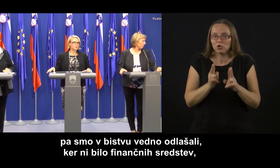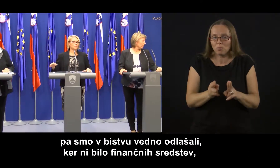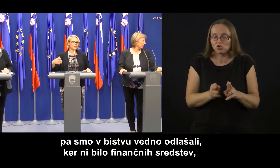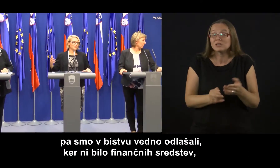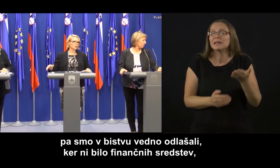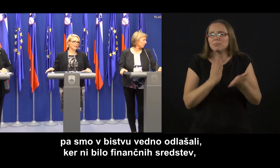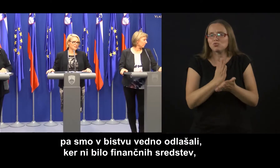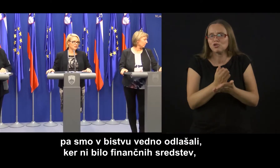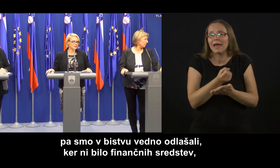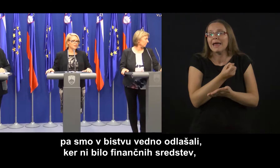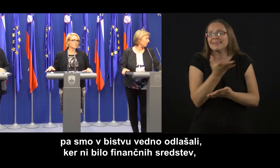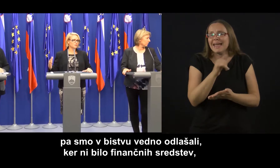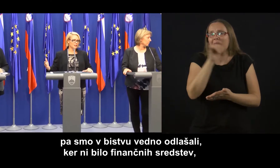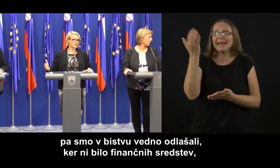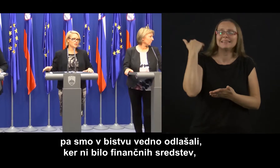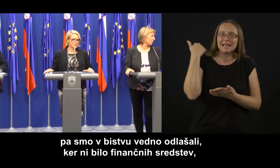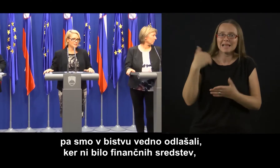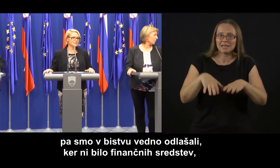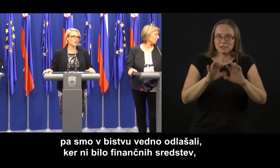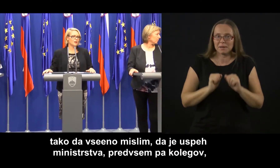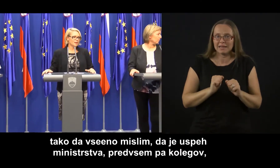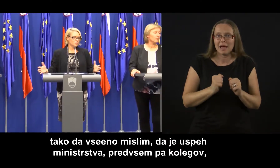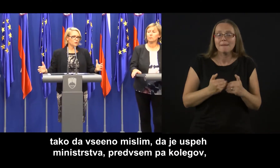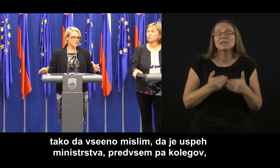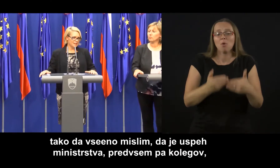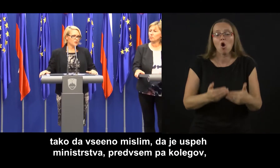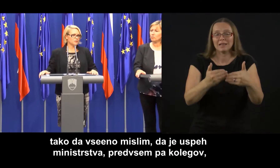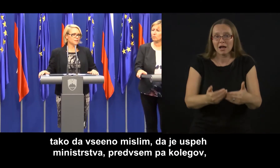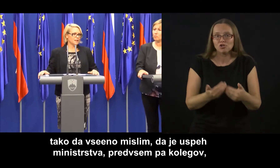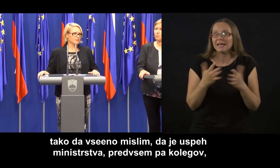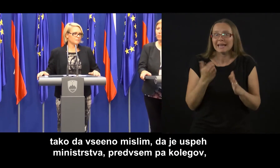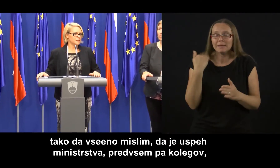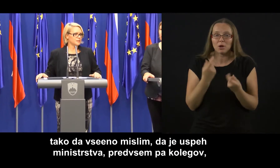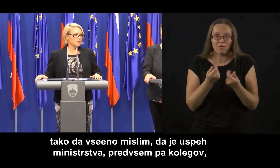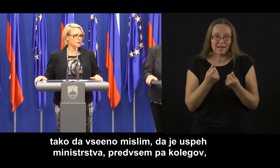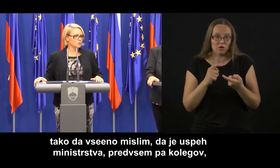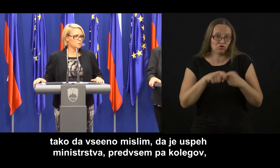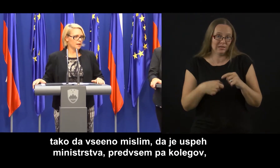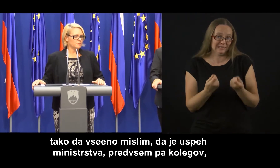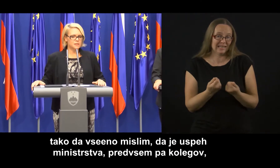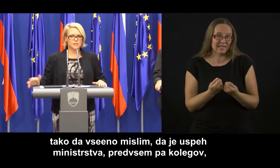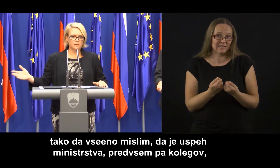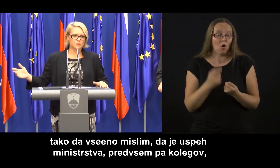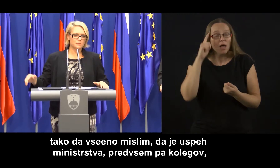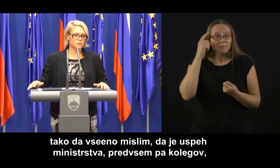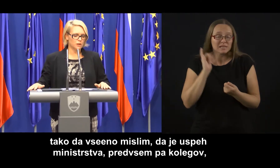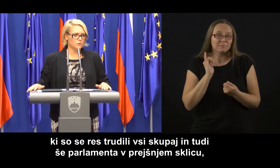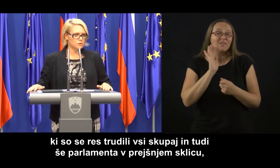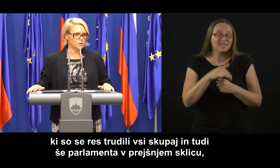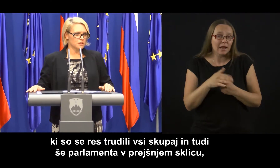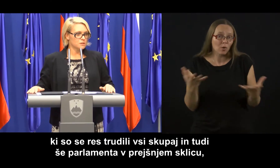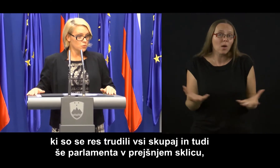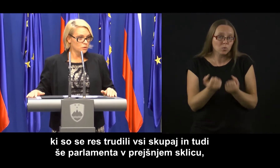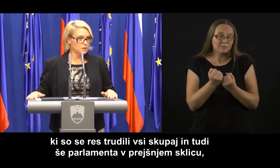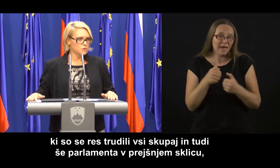smo v bistvu vedno odlašali, ker ni bilo finančnih sredstev. Kot vseeno je, mislim, da uspeh ministrstva, predvsem pa kolegov,